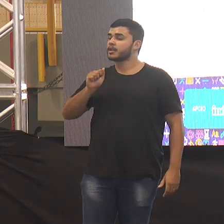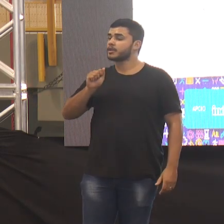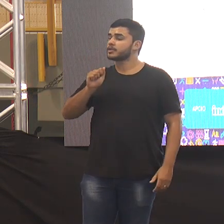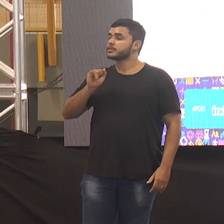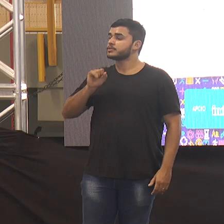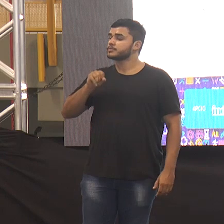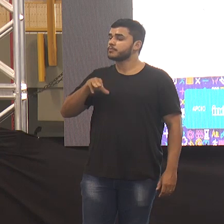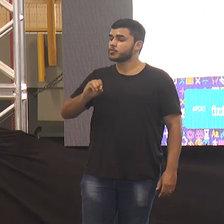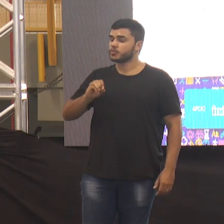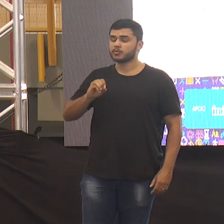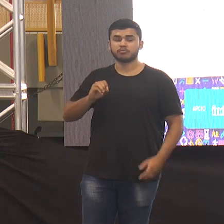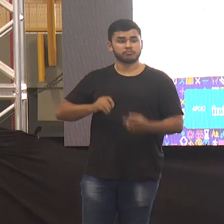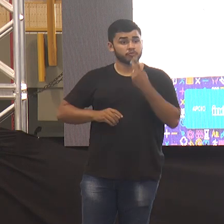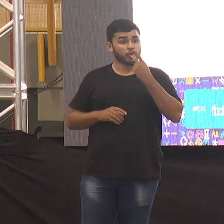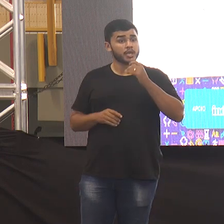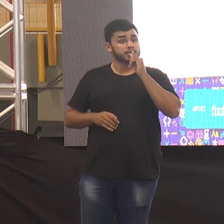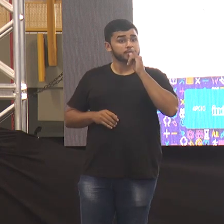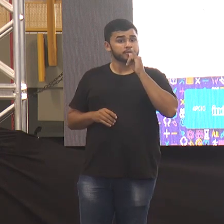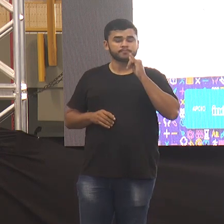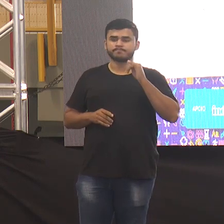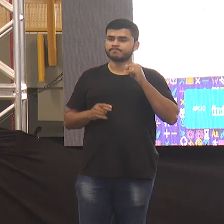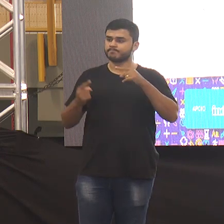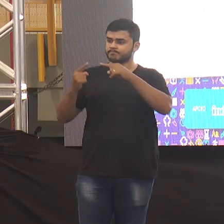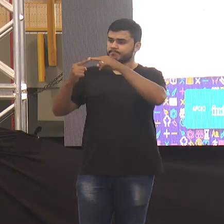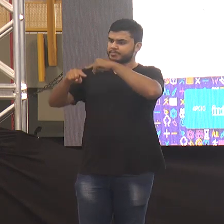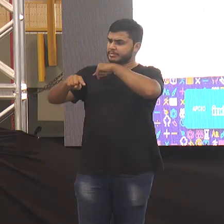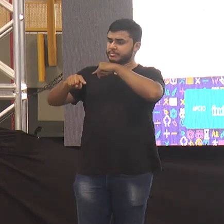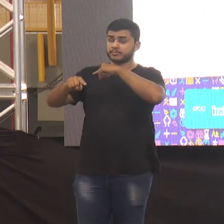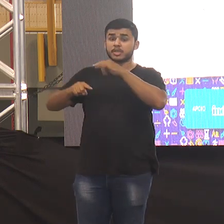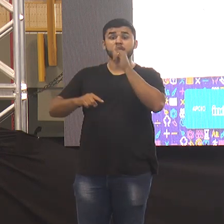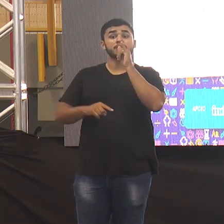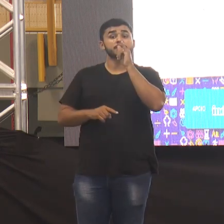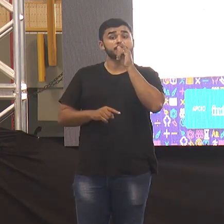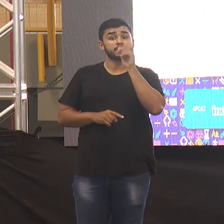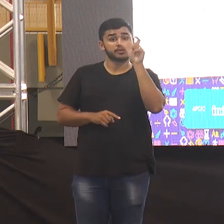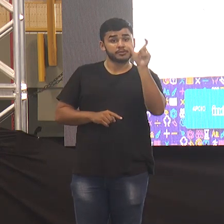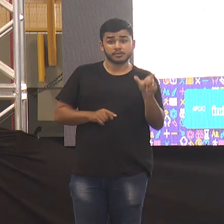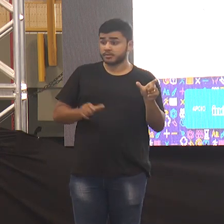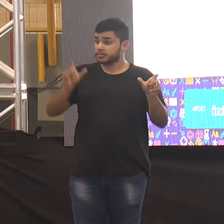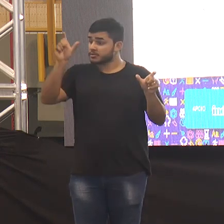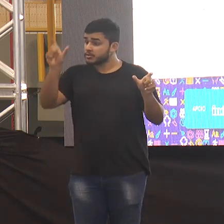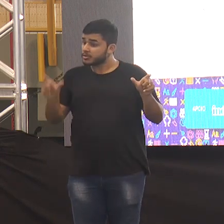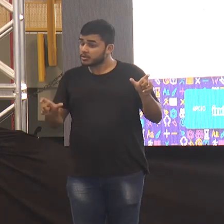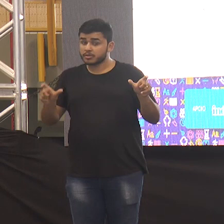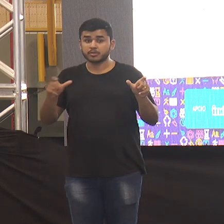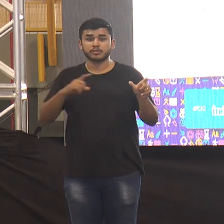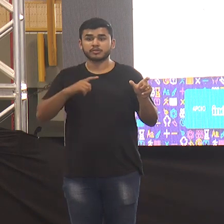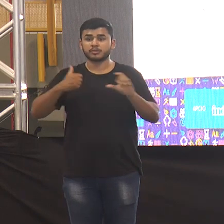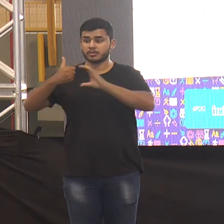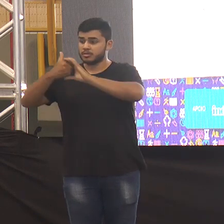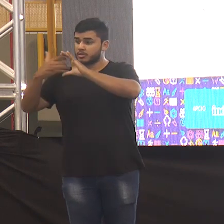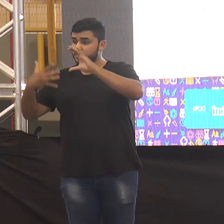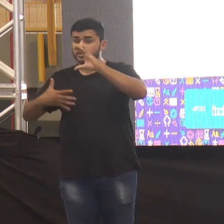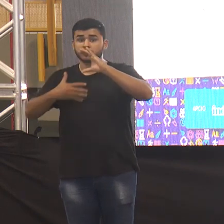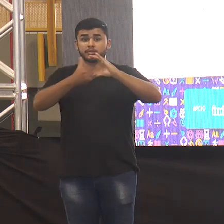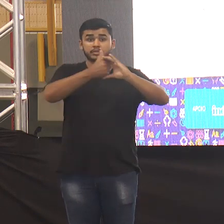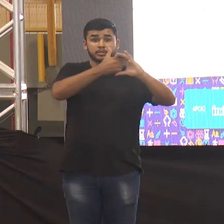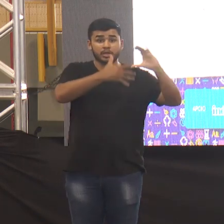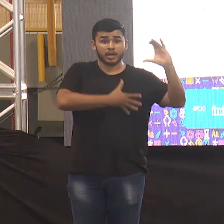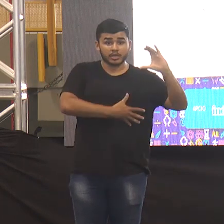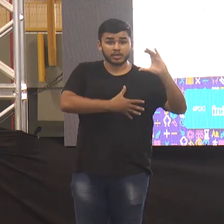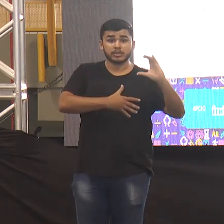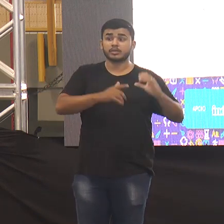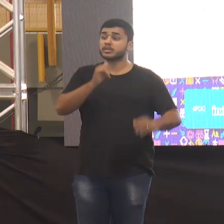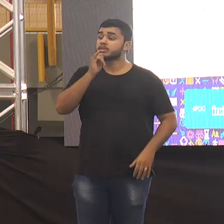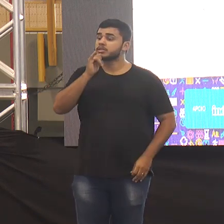né? Se a gente colocar, de fato, numa coluna as características do romantismo